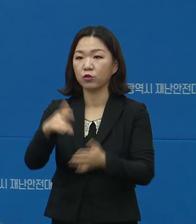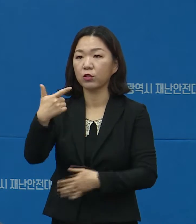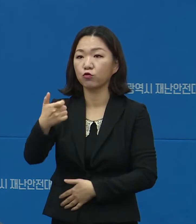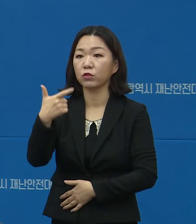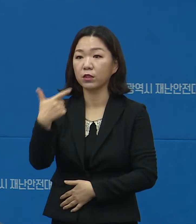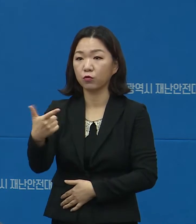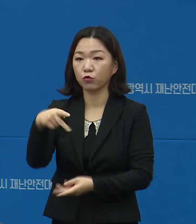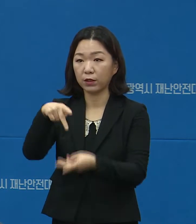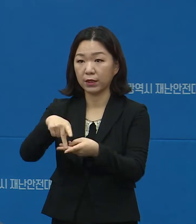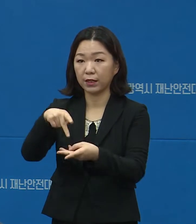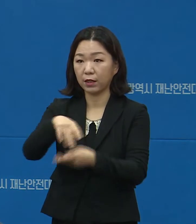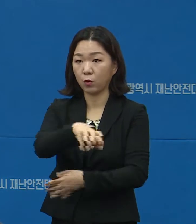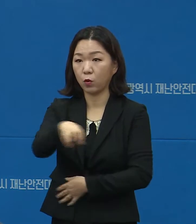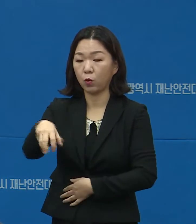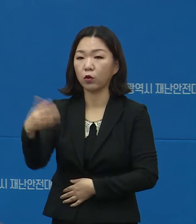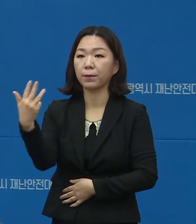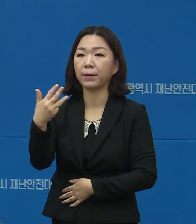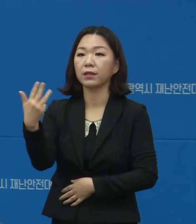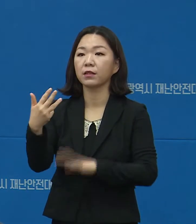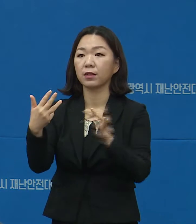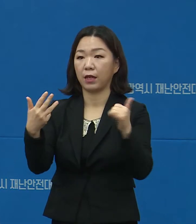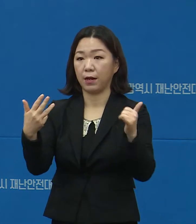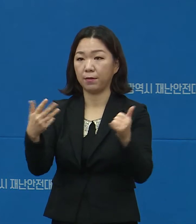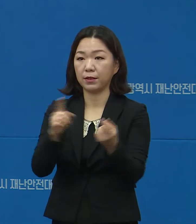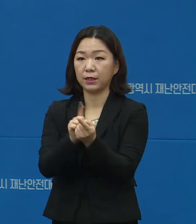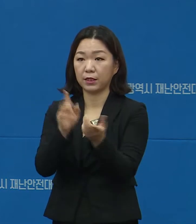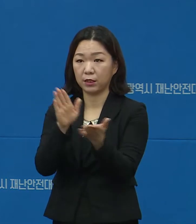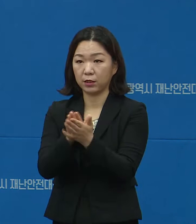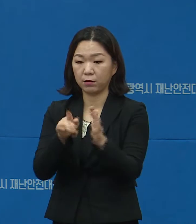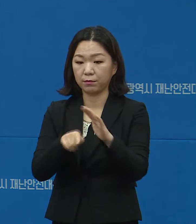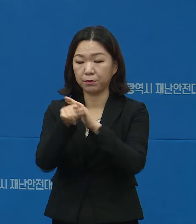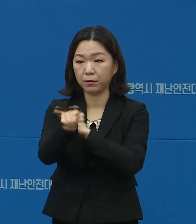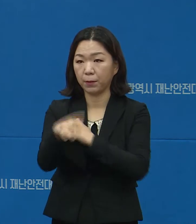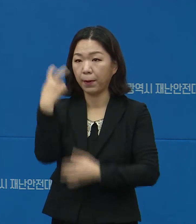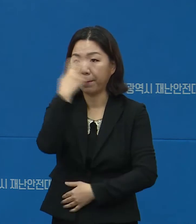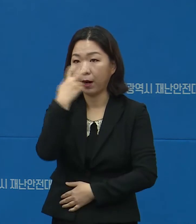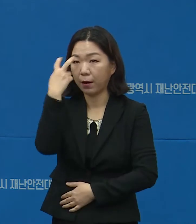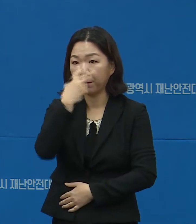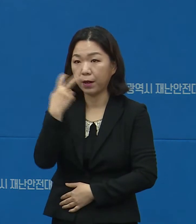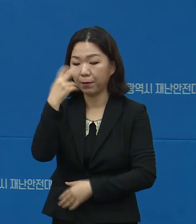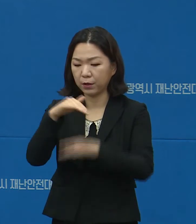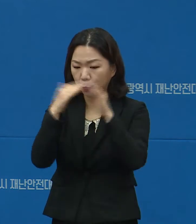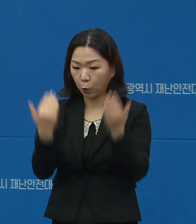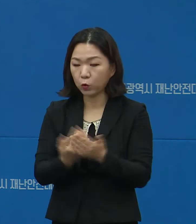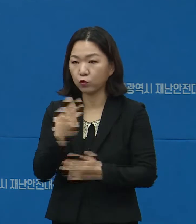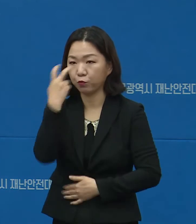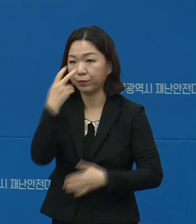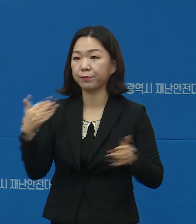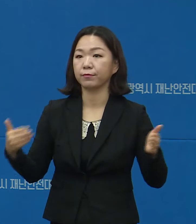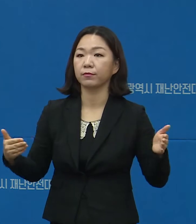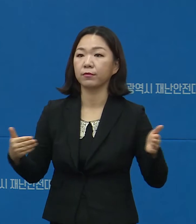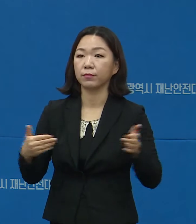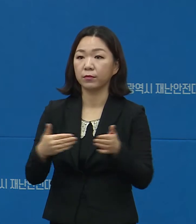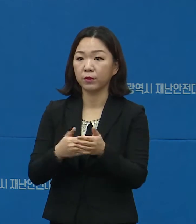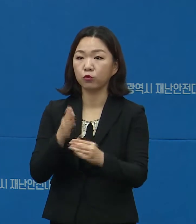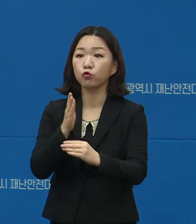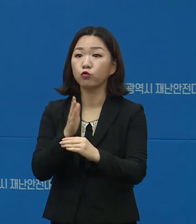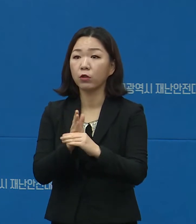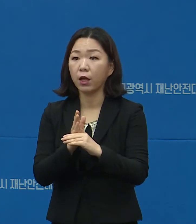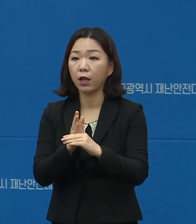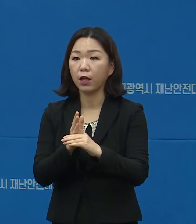센터 8천여 명에 대하여 직접 현장 점검 및 전수조사를 실시하였고, 이